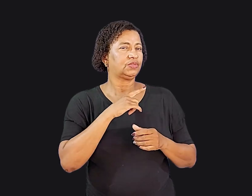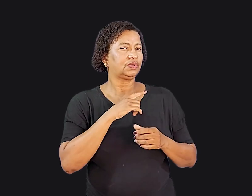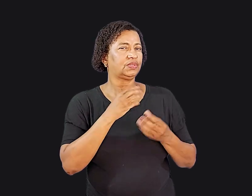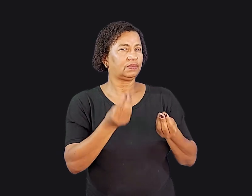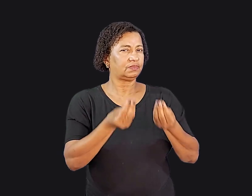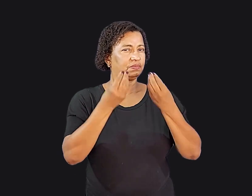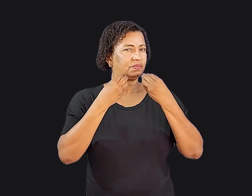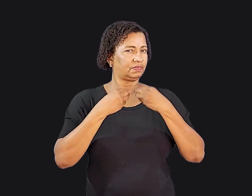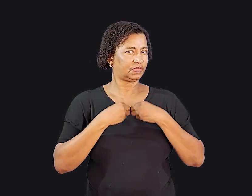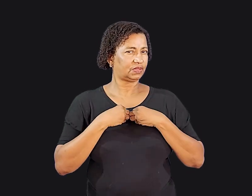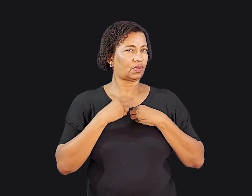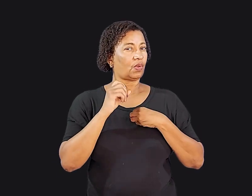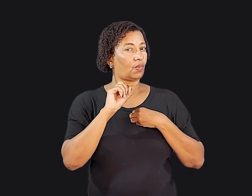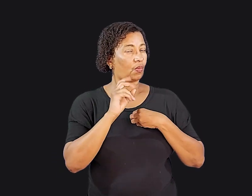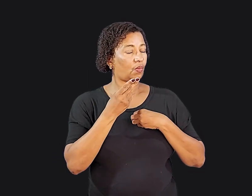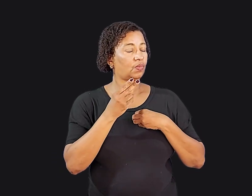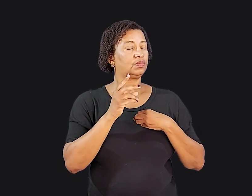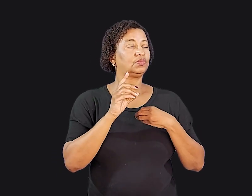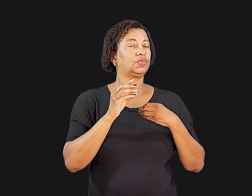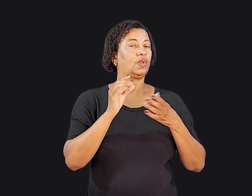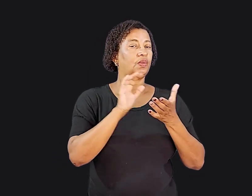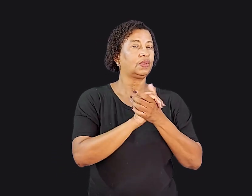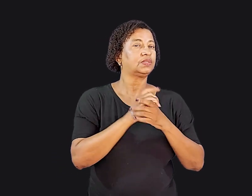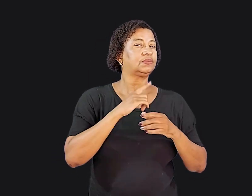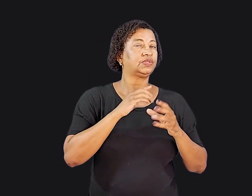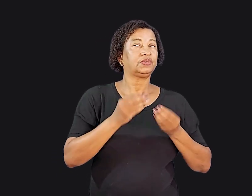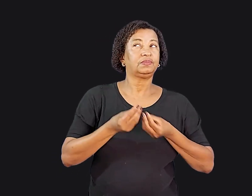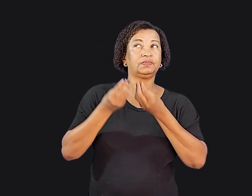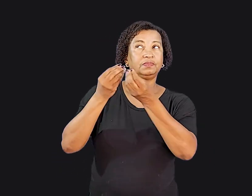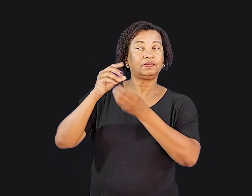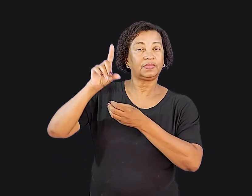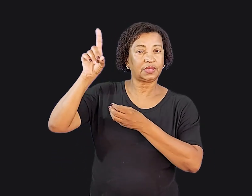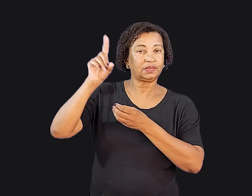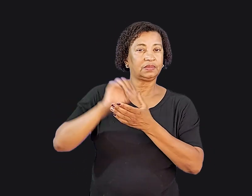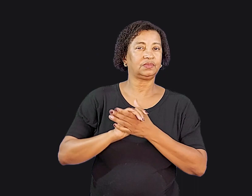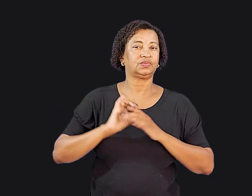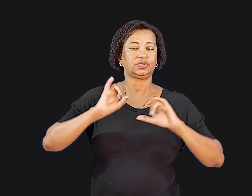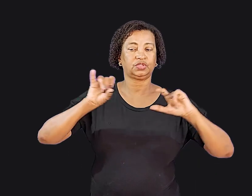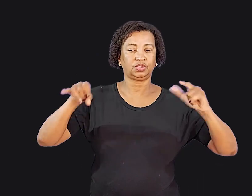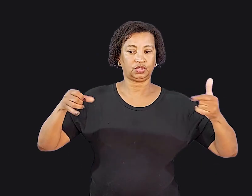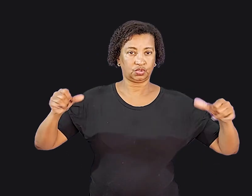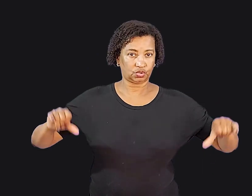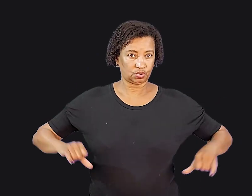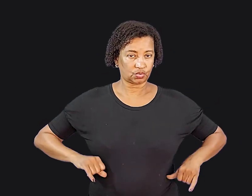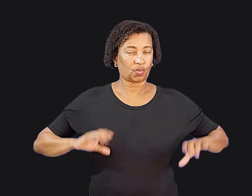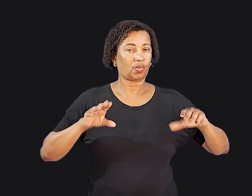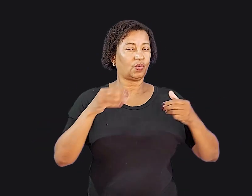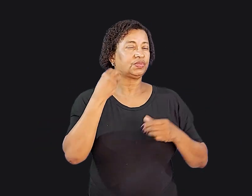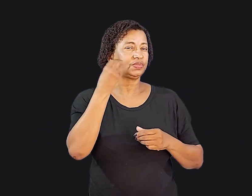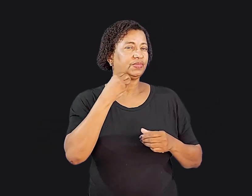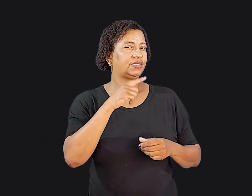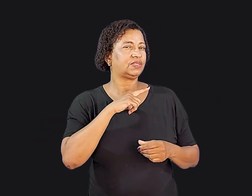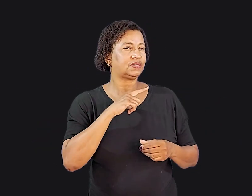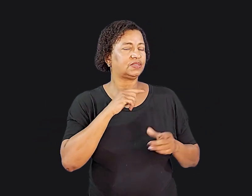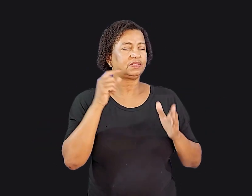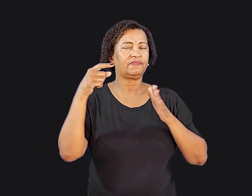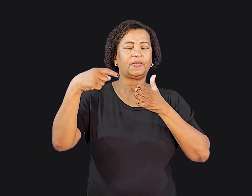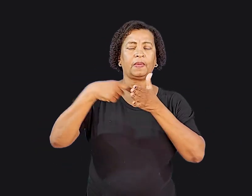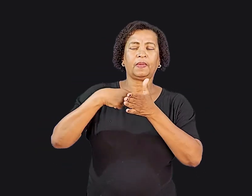tem a oferecer para Deus? Vamos pegar Jó como exemplo. Quando Jó passou aquela experiência se perguntando